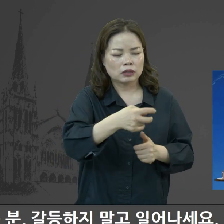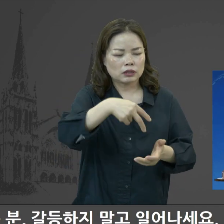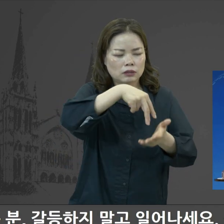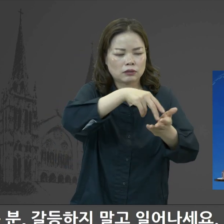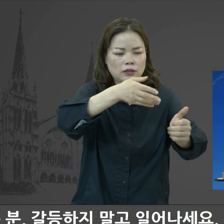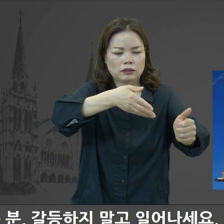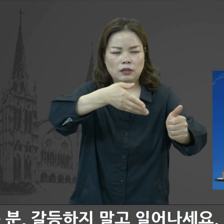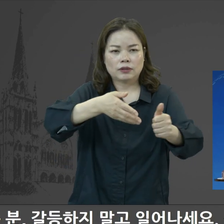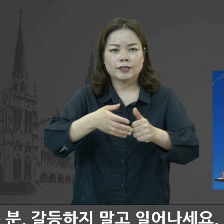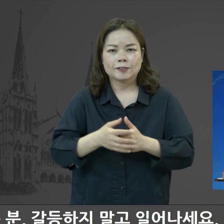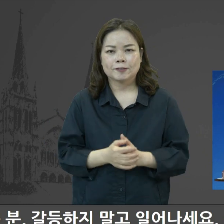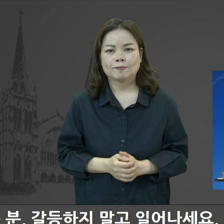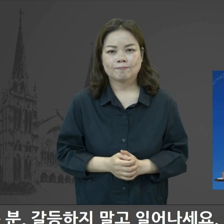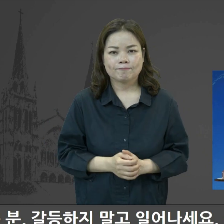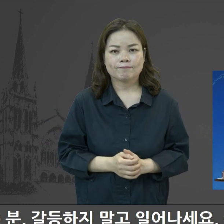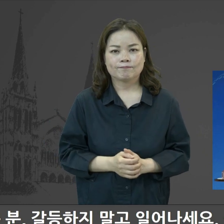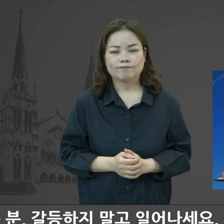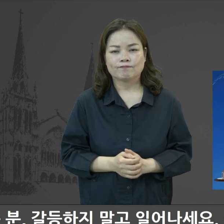일어나세요.